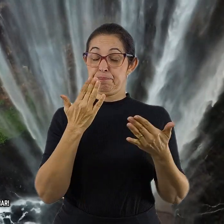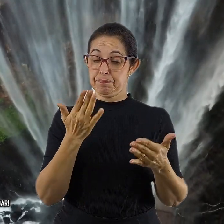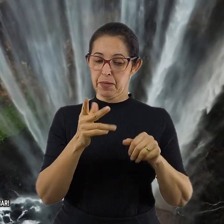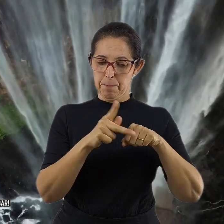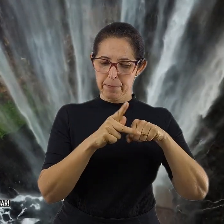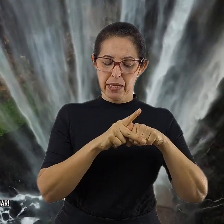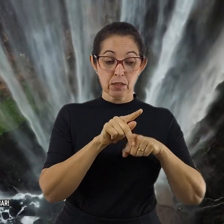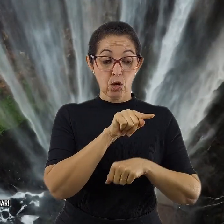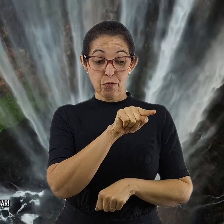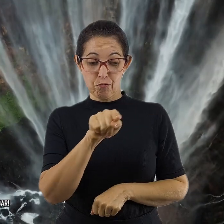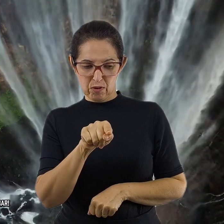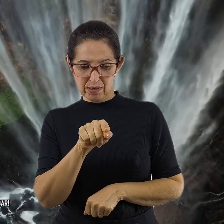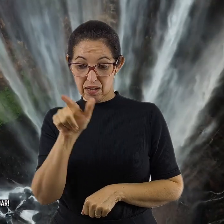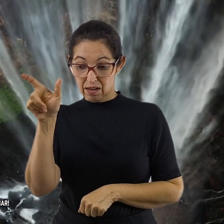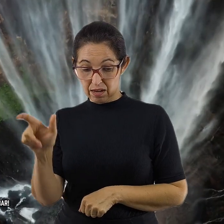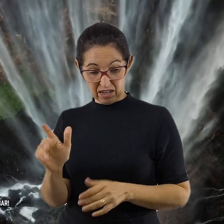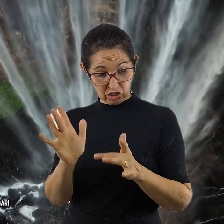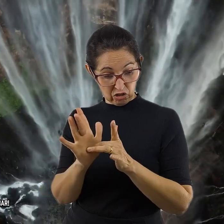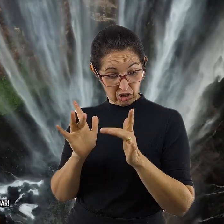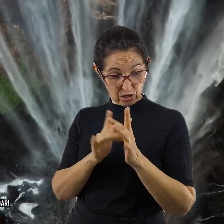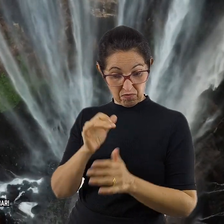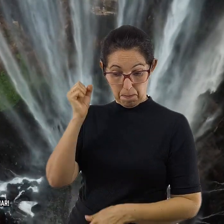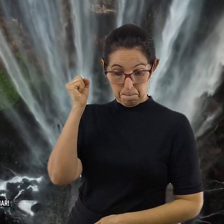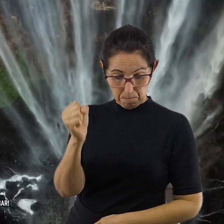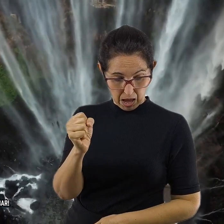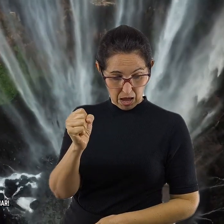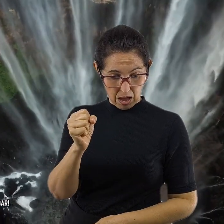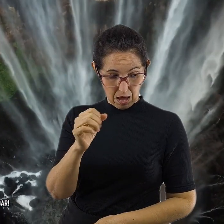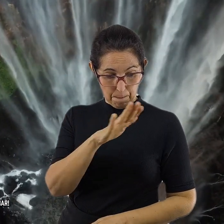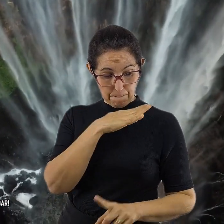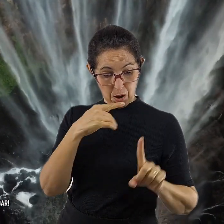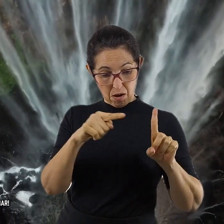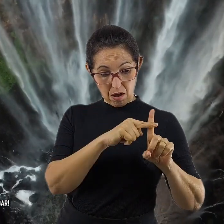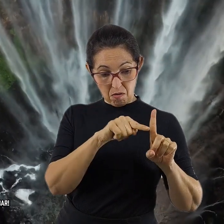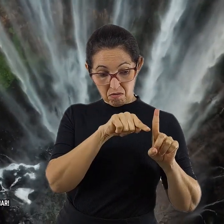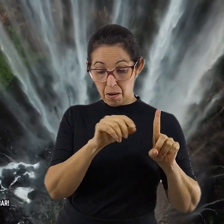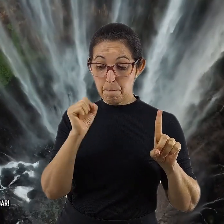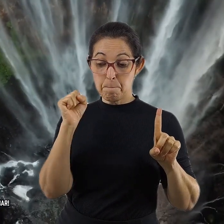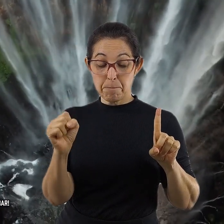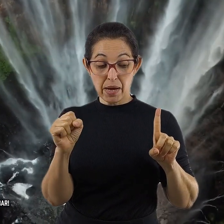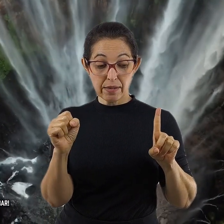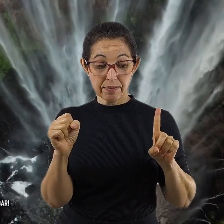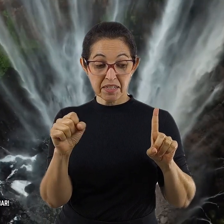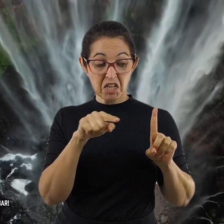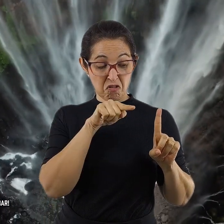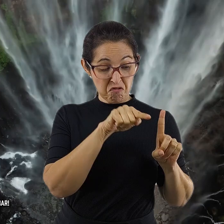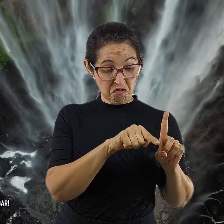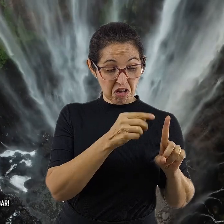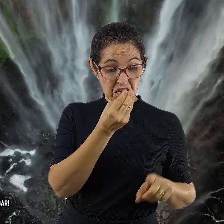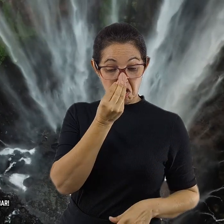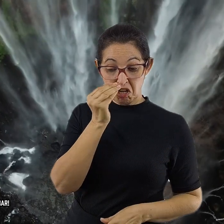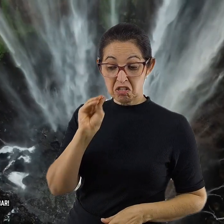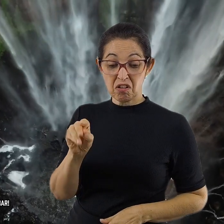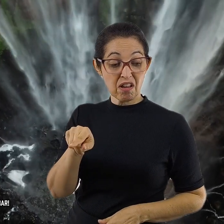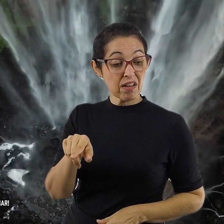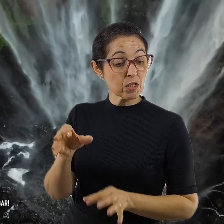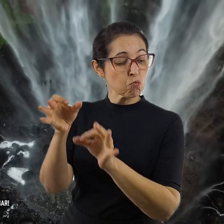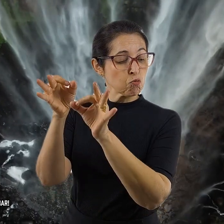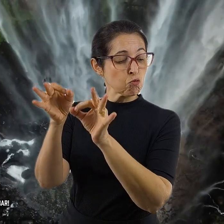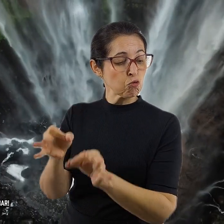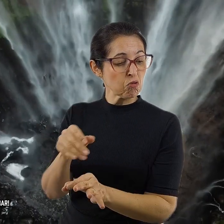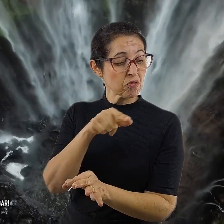olha, vocês crucificaram a Jesus. Vocês crucificaram. Vocês rejeitaram o